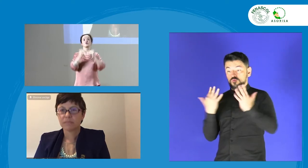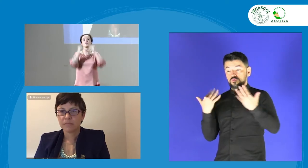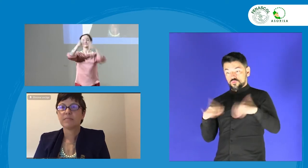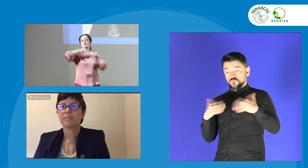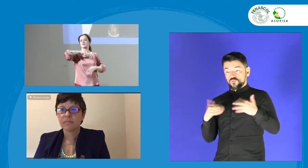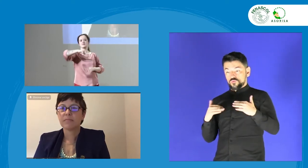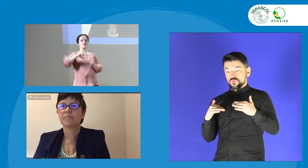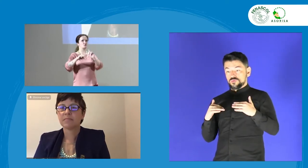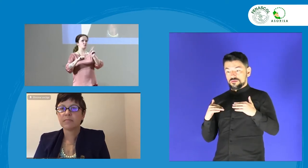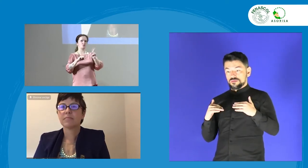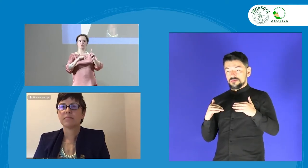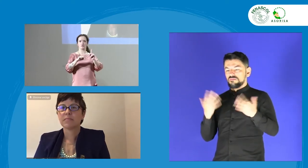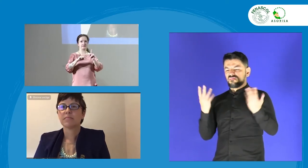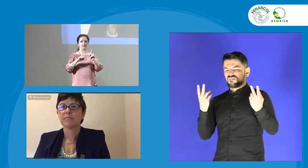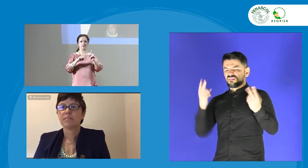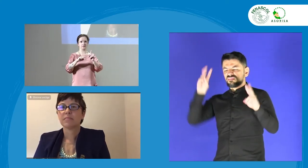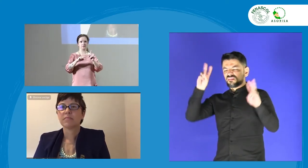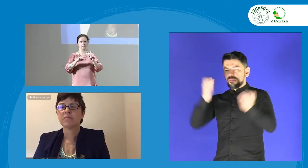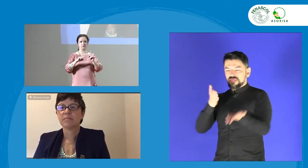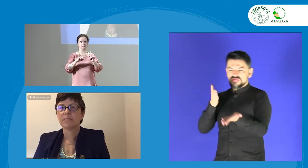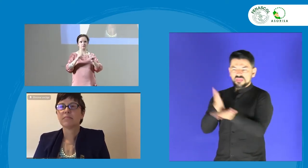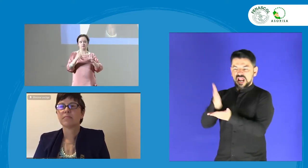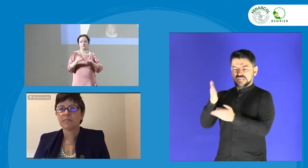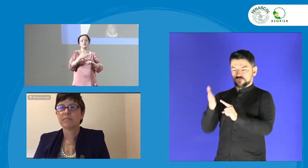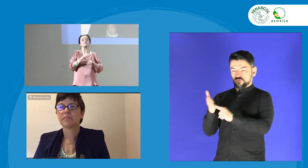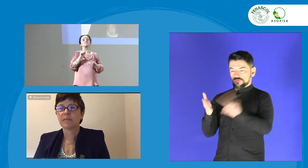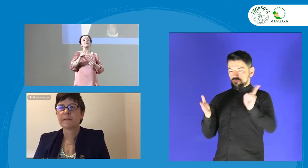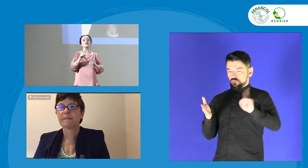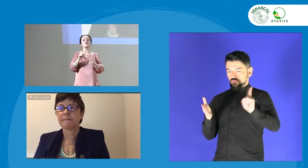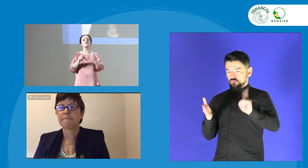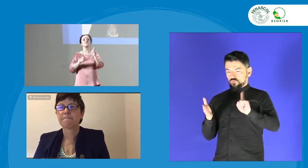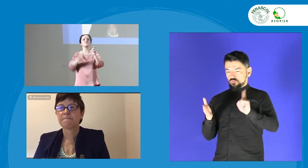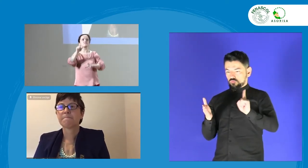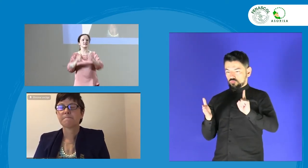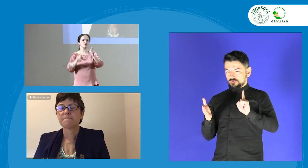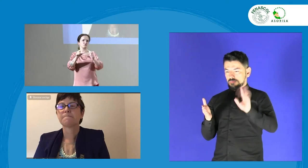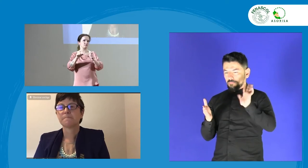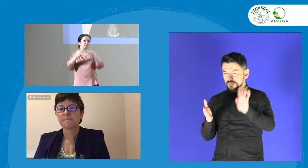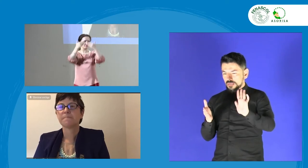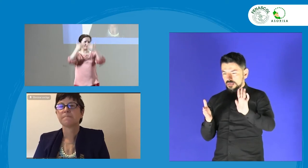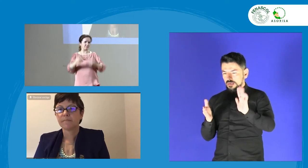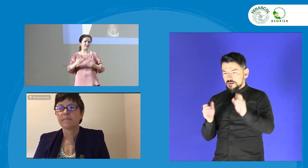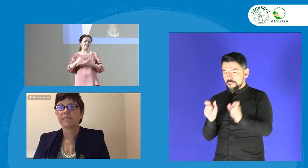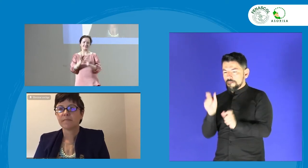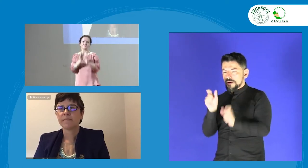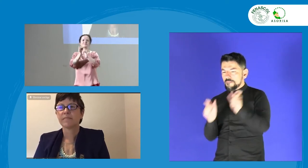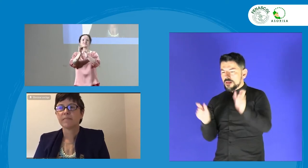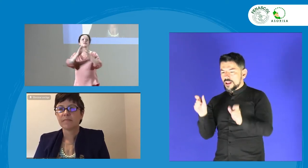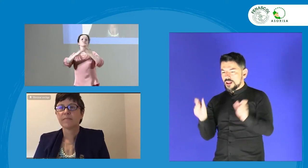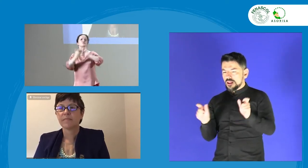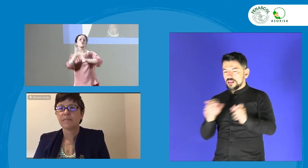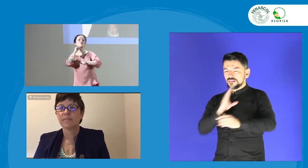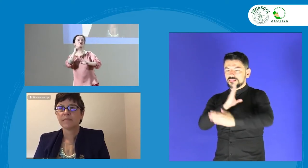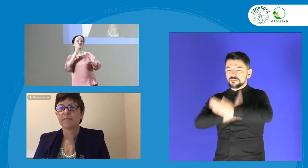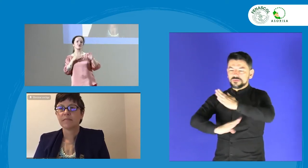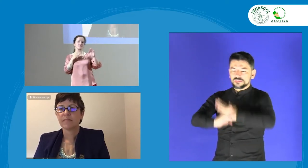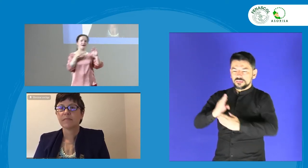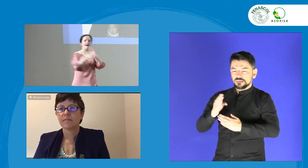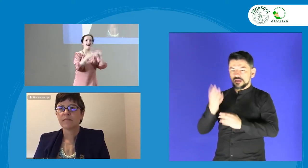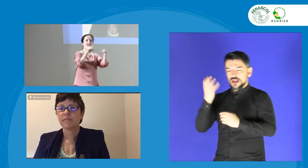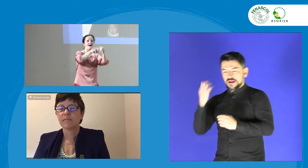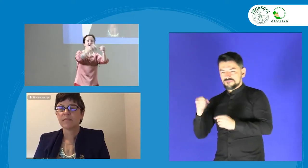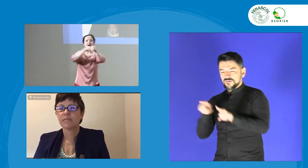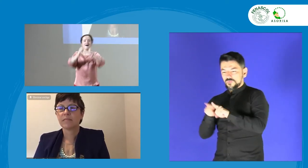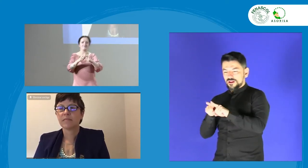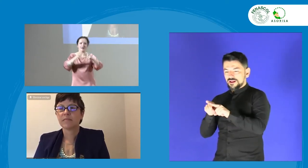aquí en Colombia. ¿Qué pasa aquí? Aquí en Colombia, acceder a la educación superior no es un derecho. Ejemplo. Entonces, las personas sordas,